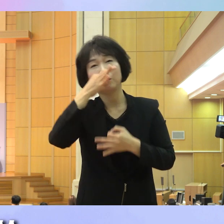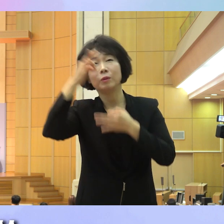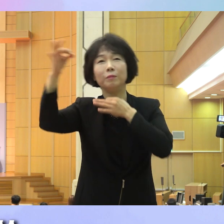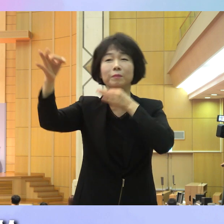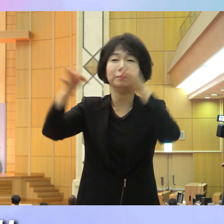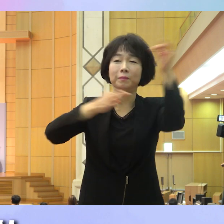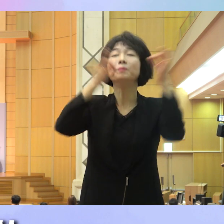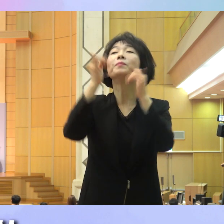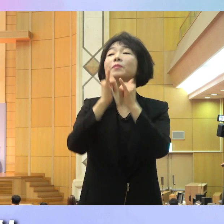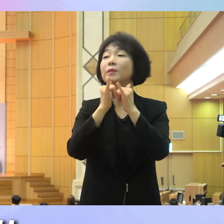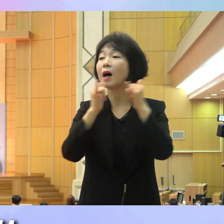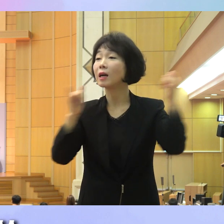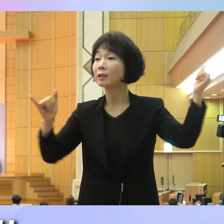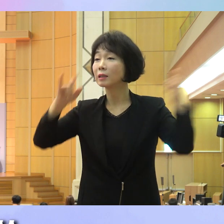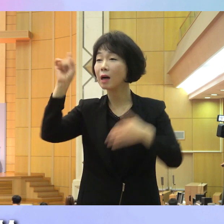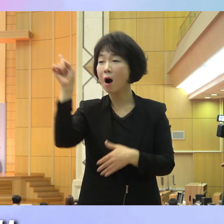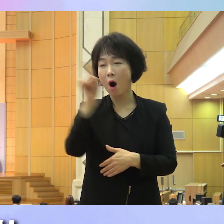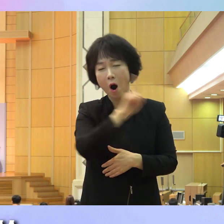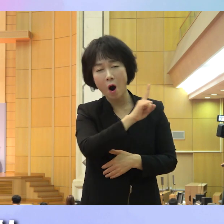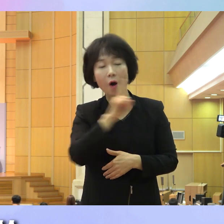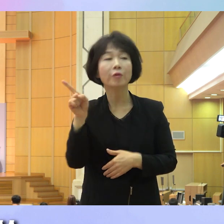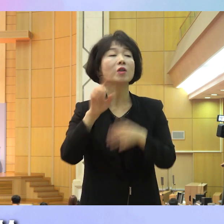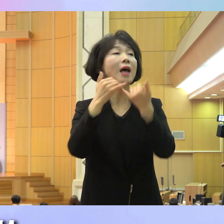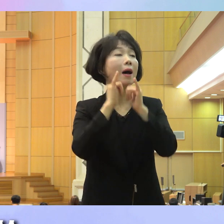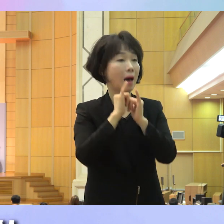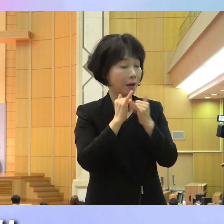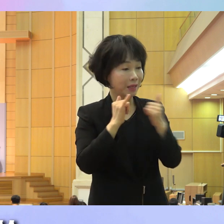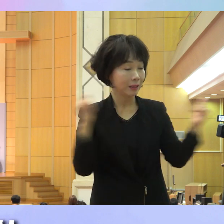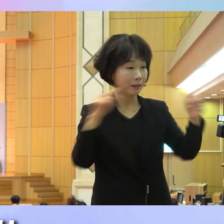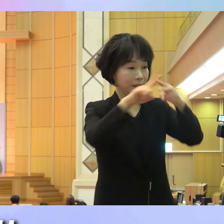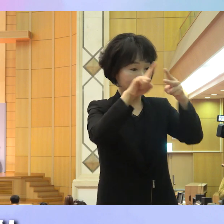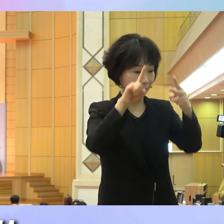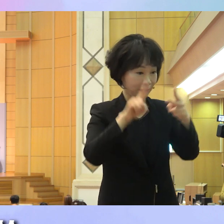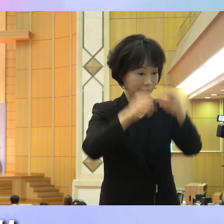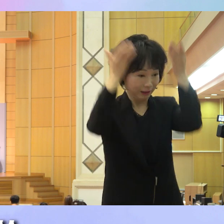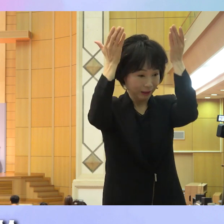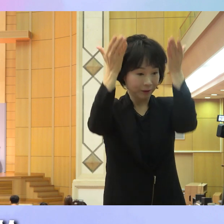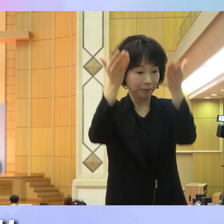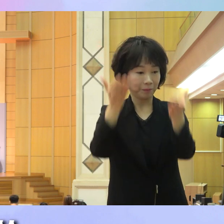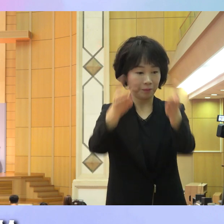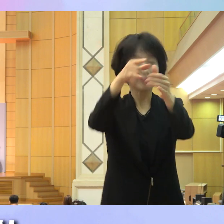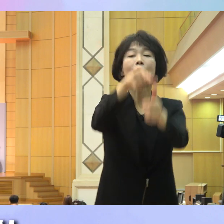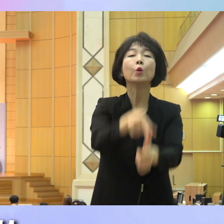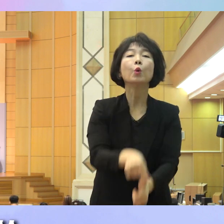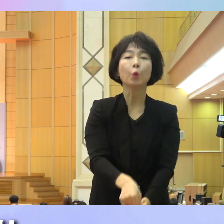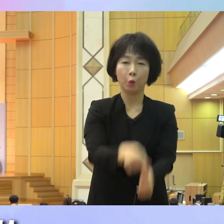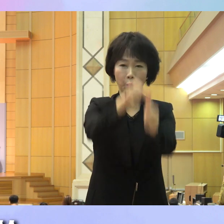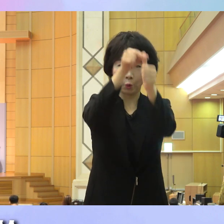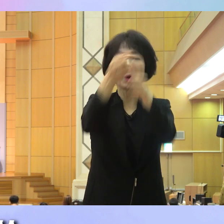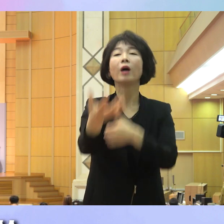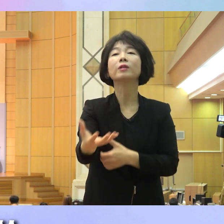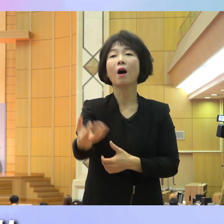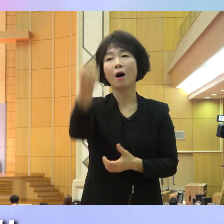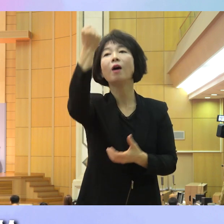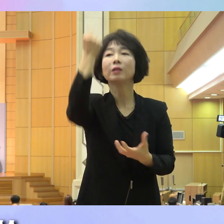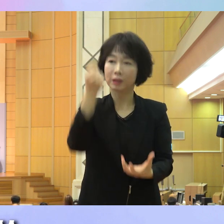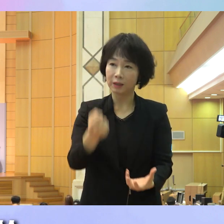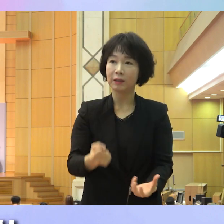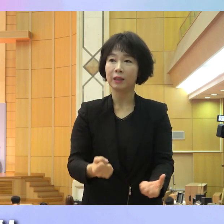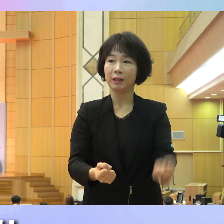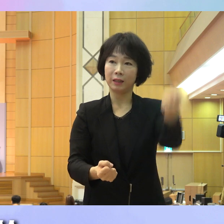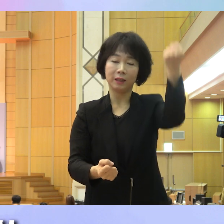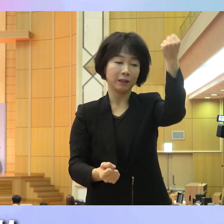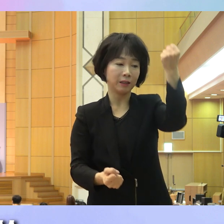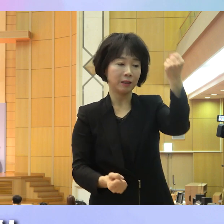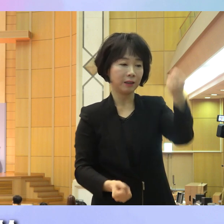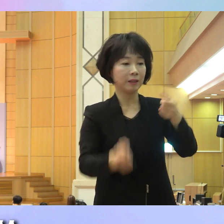부르는 자, 그가 어떤 사람이든 그는 구원